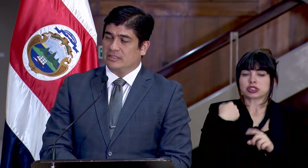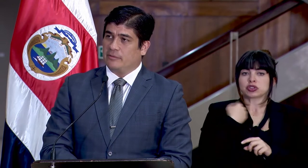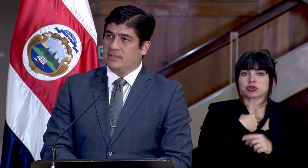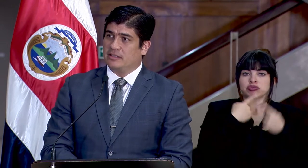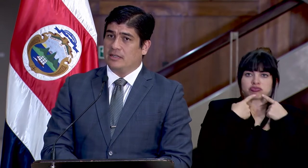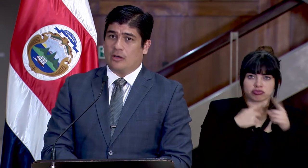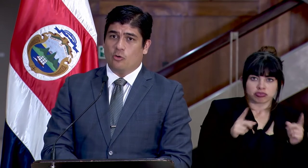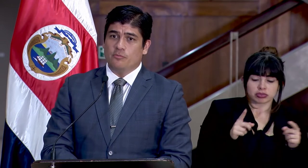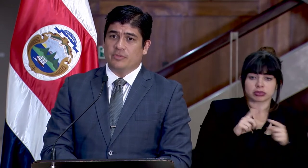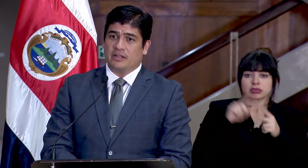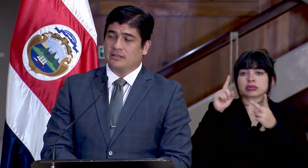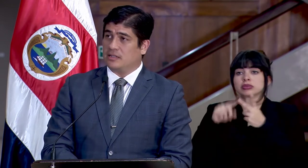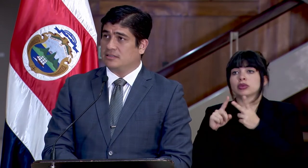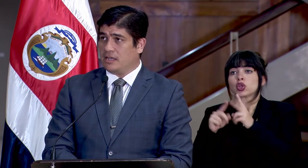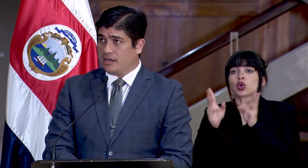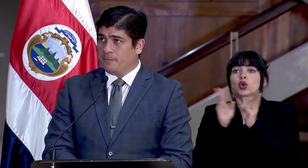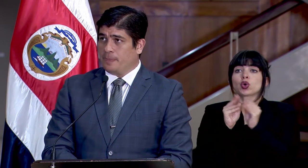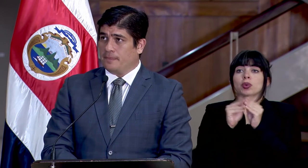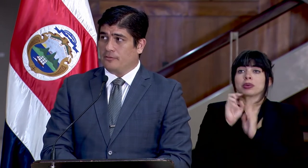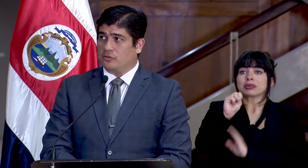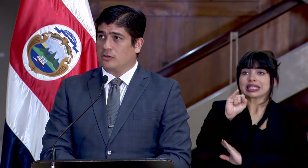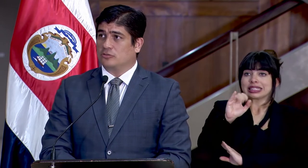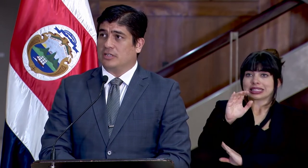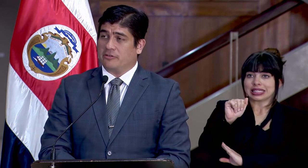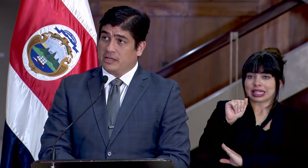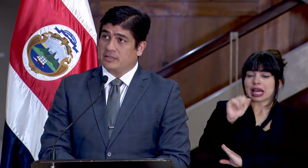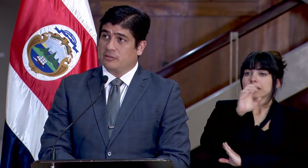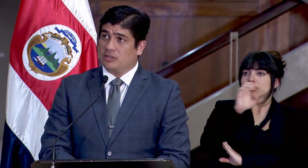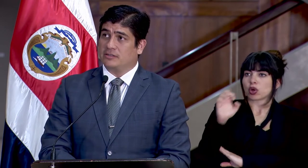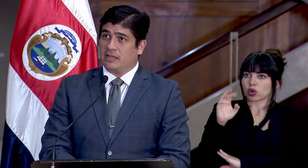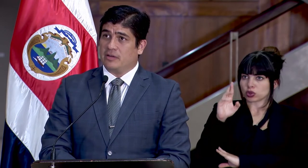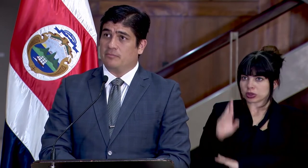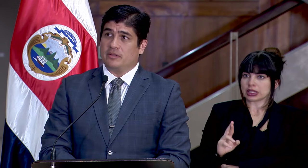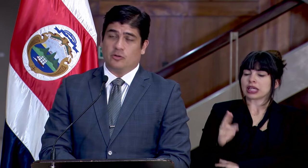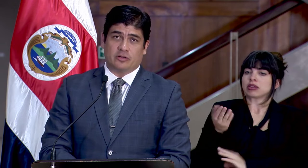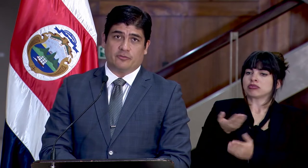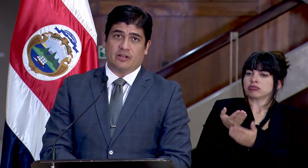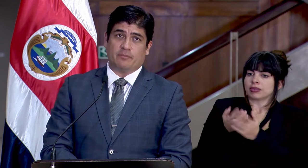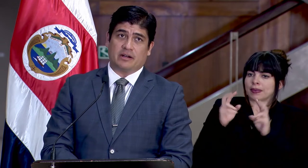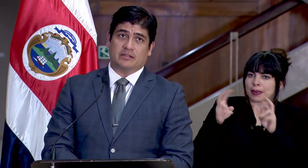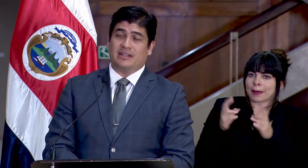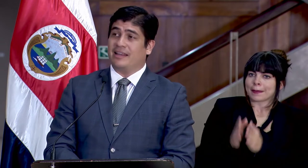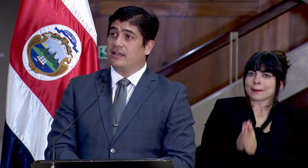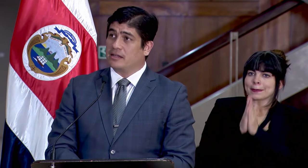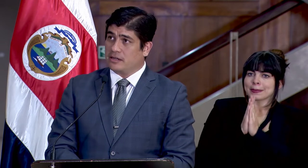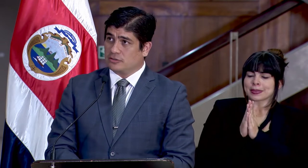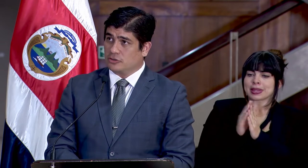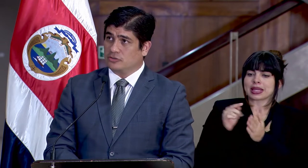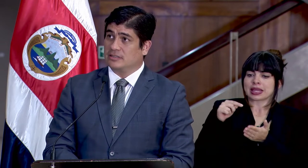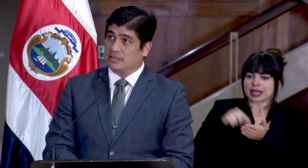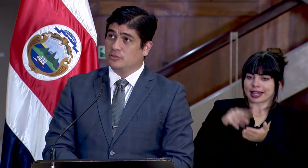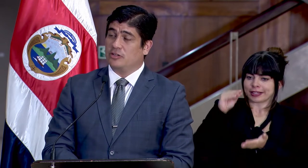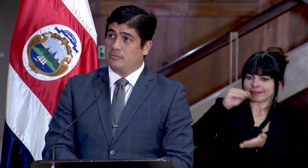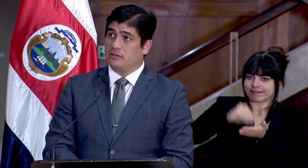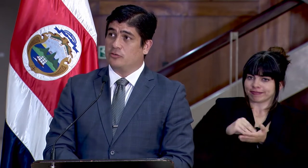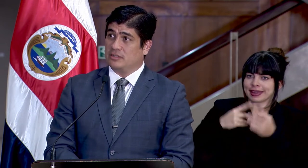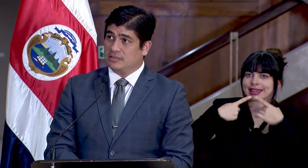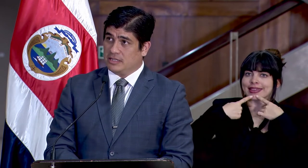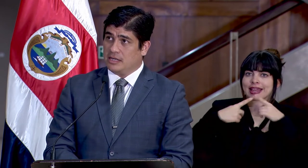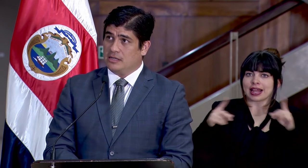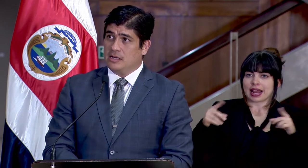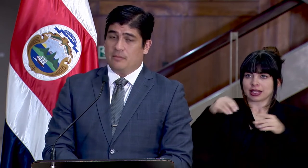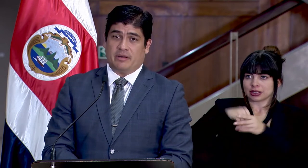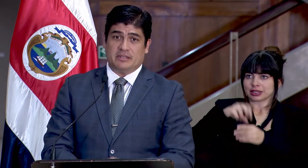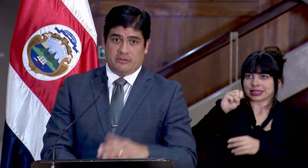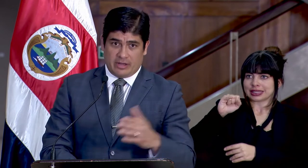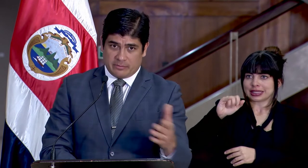hicimos recientemente en la cumbre del SICA, donde Costa Rica llevó el tema y pidió que fuera parte de la declaración que se hizo en el marco del